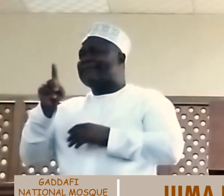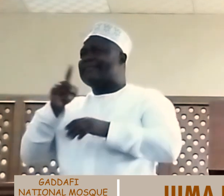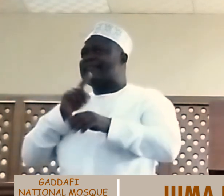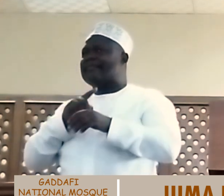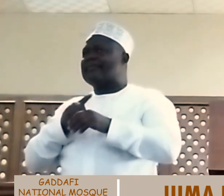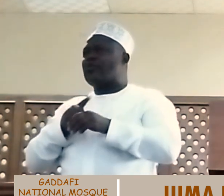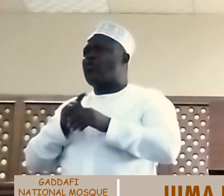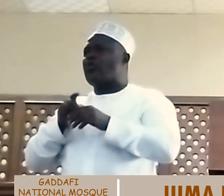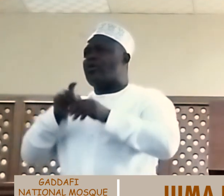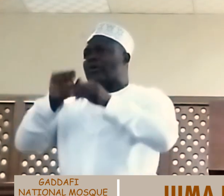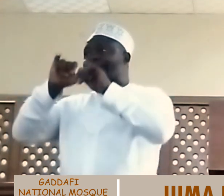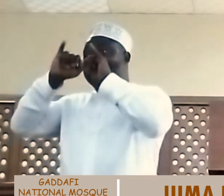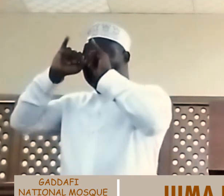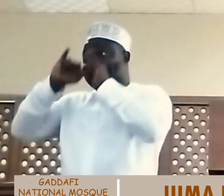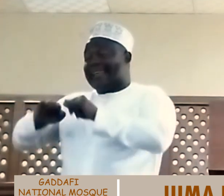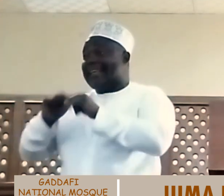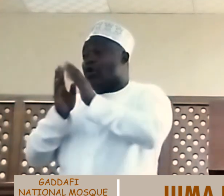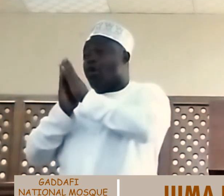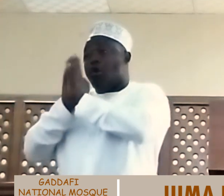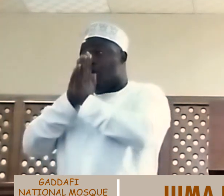okuleka omukululo